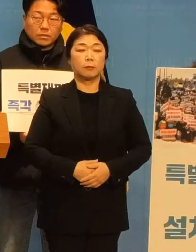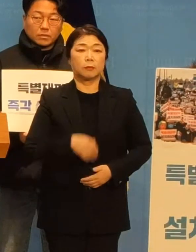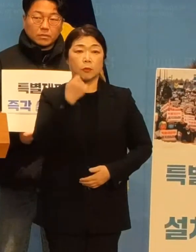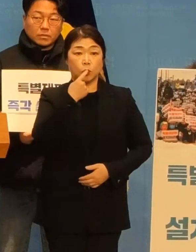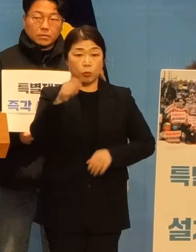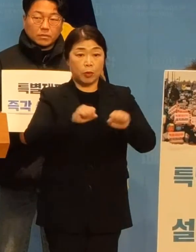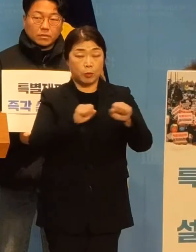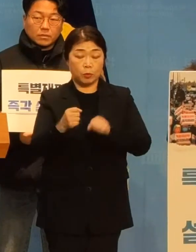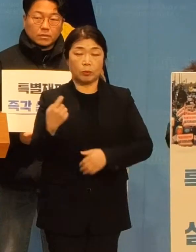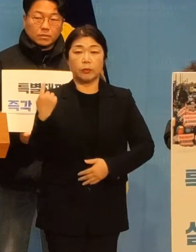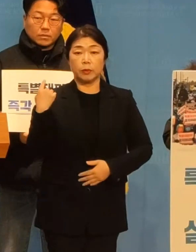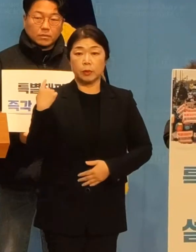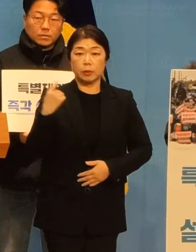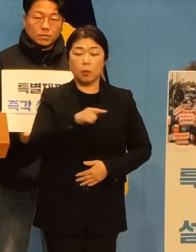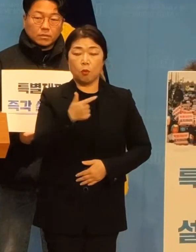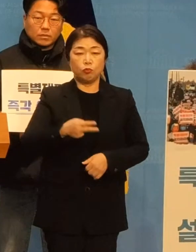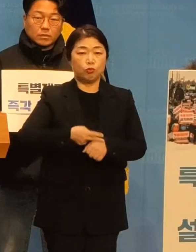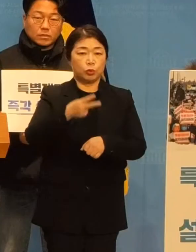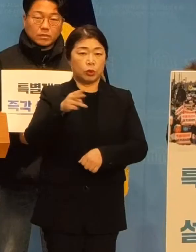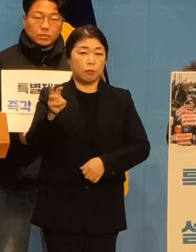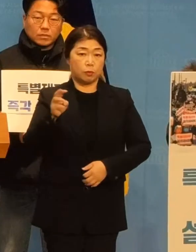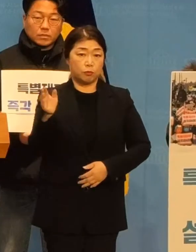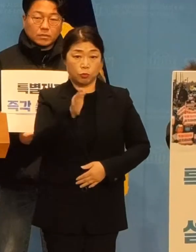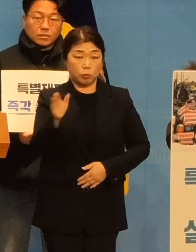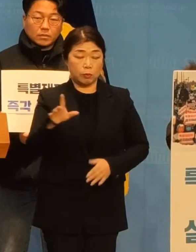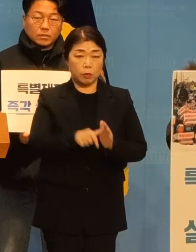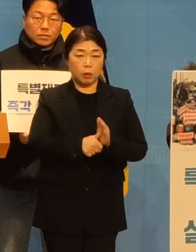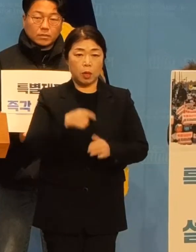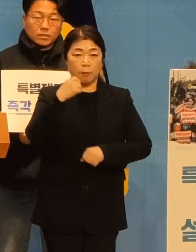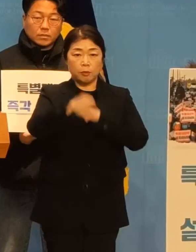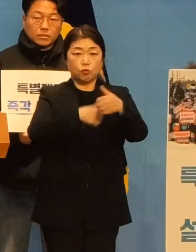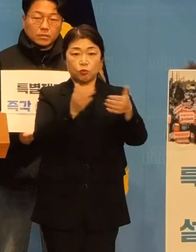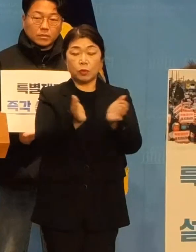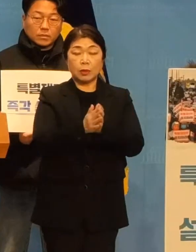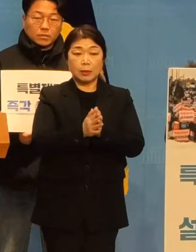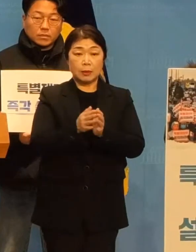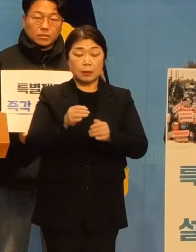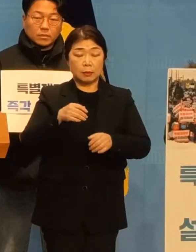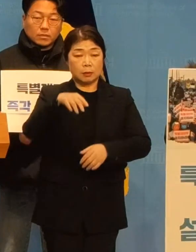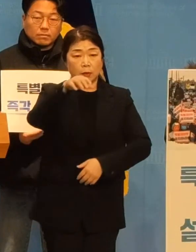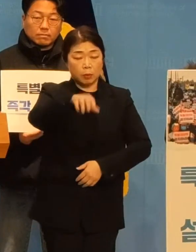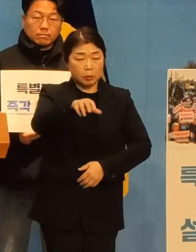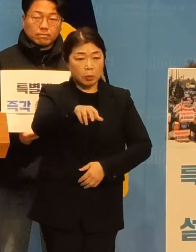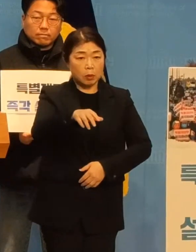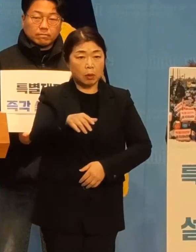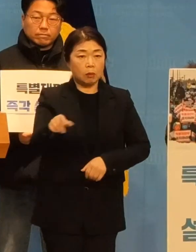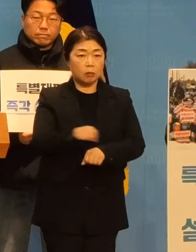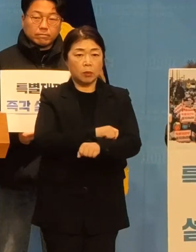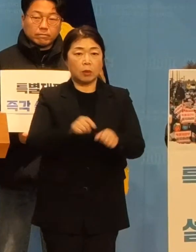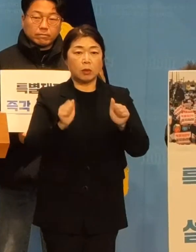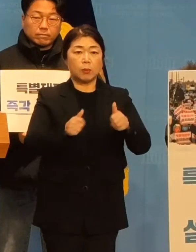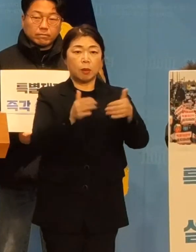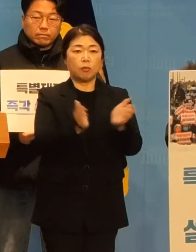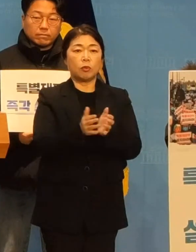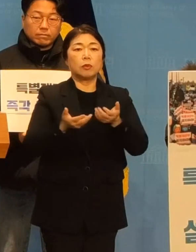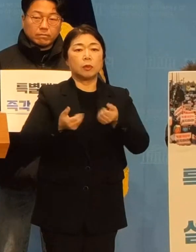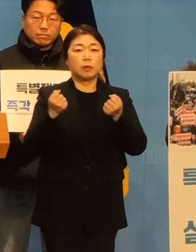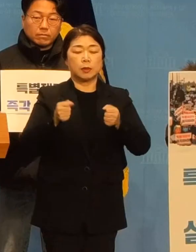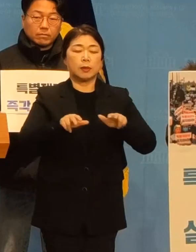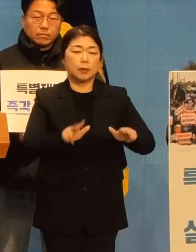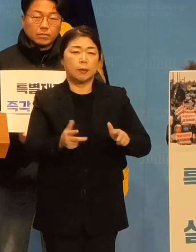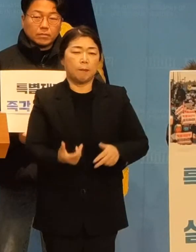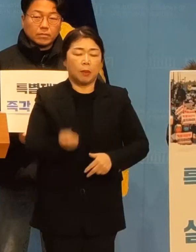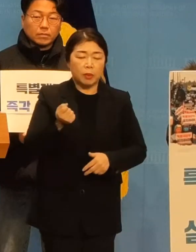촛불행동은 어제 오후 2시 반부터 민주당사 앞에서 특별재판부 조속 설치, 즉각